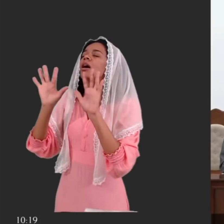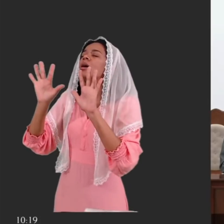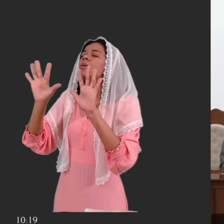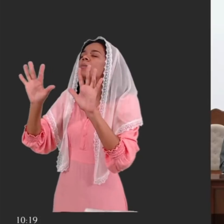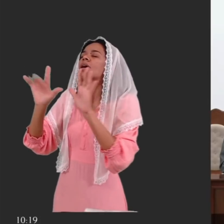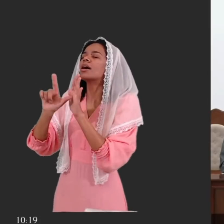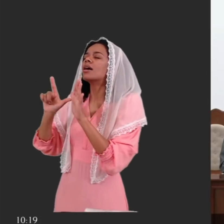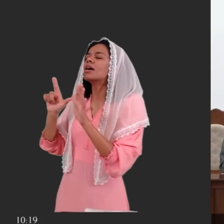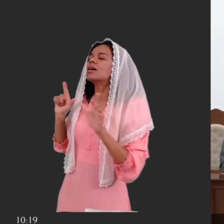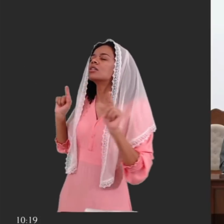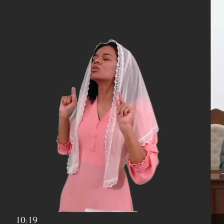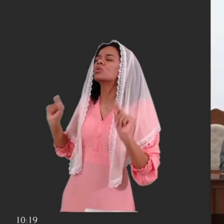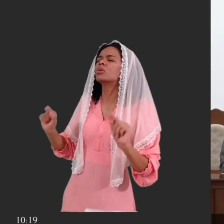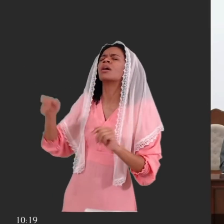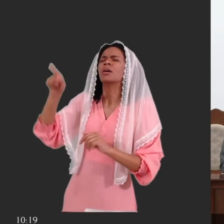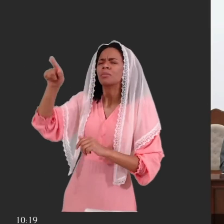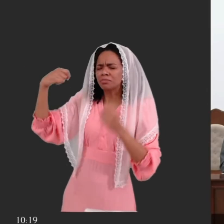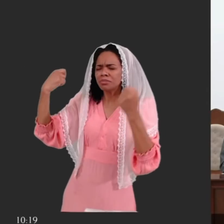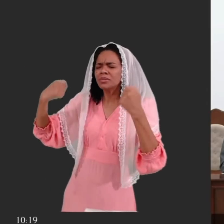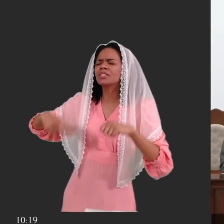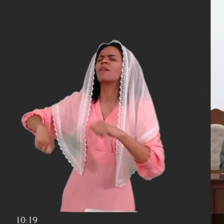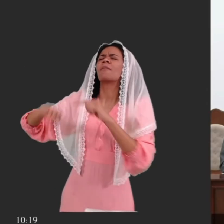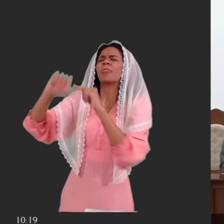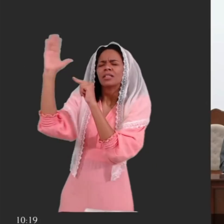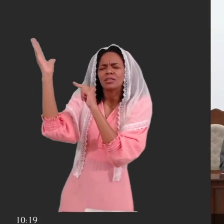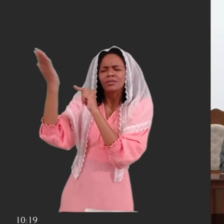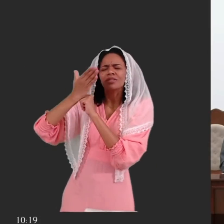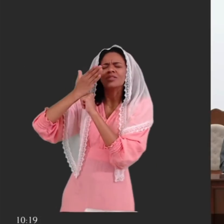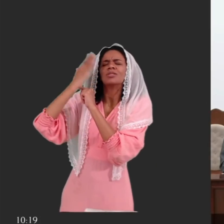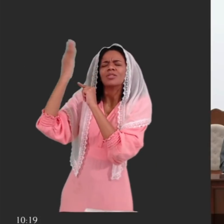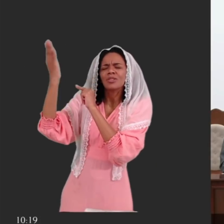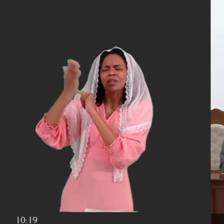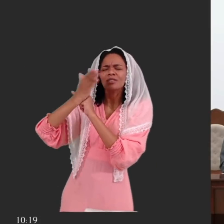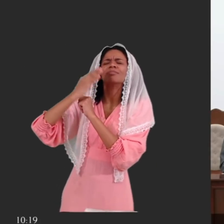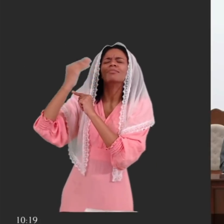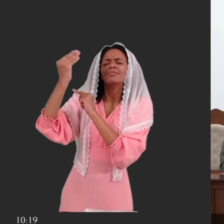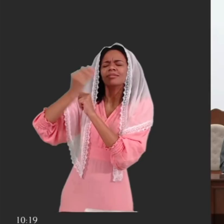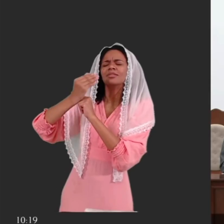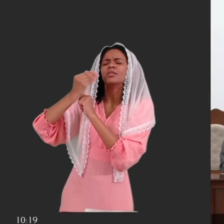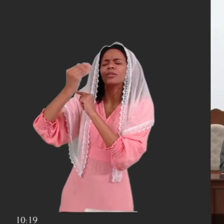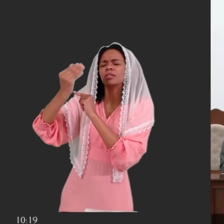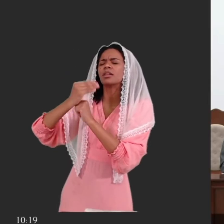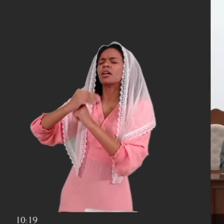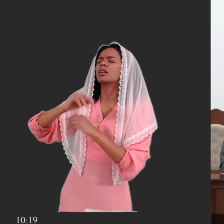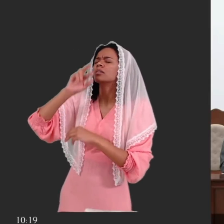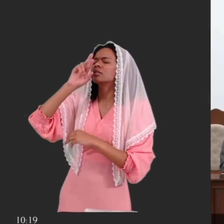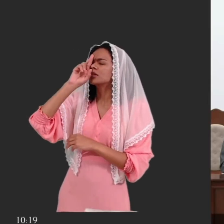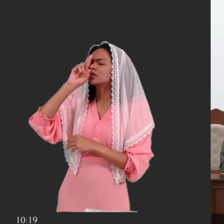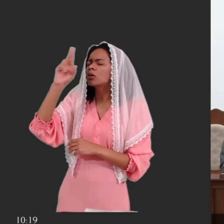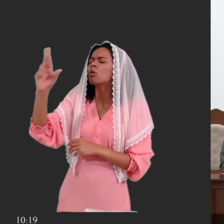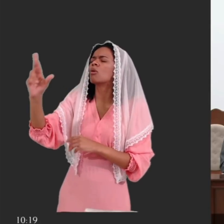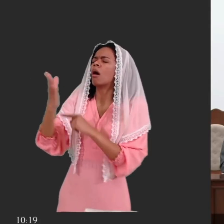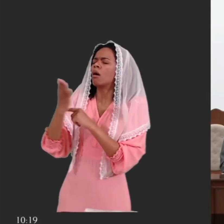necessitamos sempre da tua ajuda e da tua mão também. Senhor, permita que possamos nos